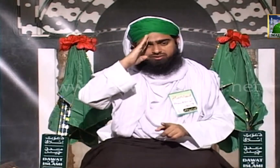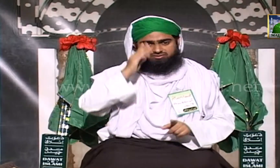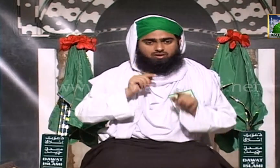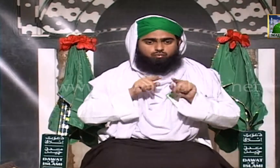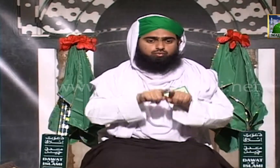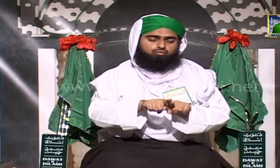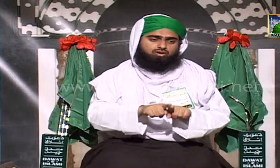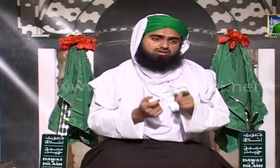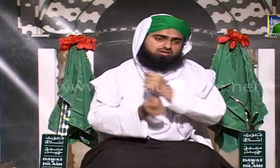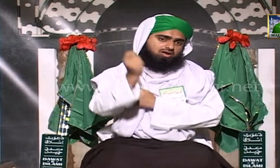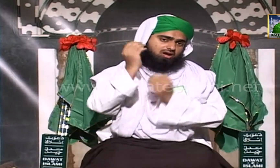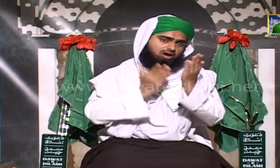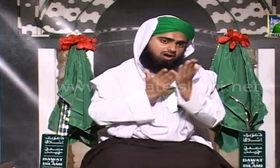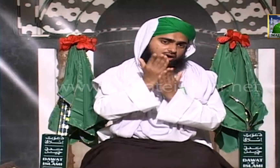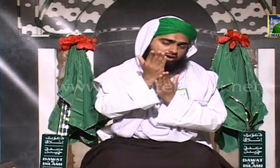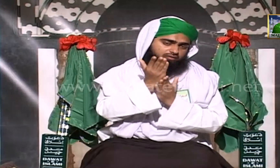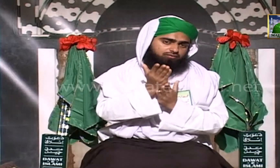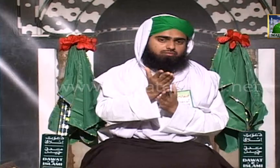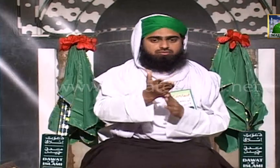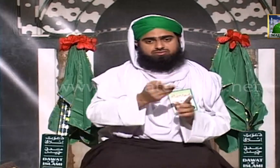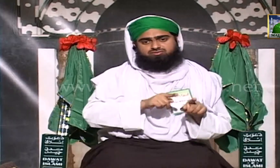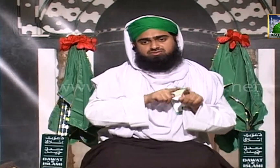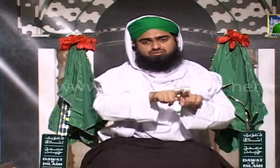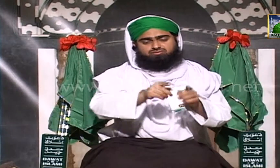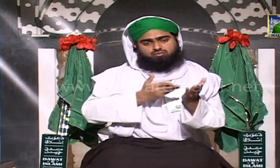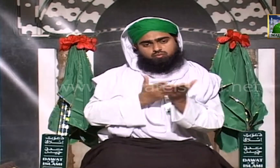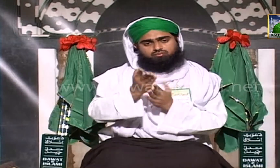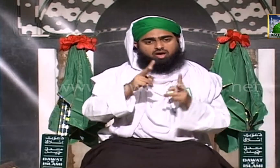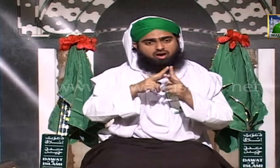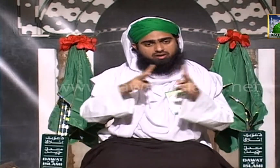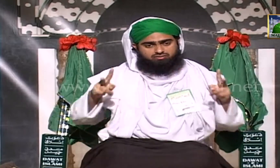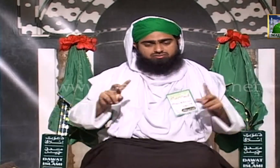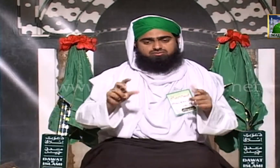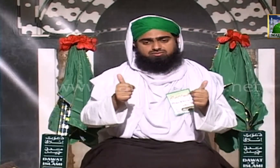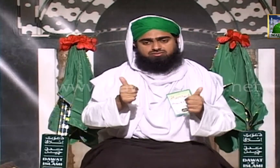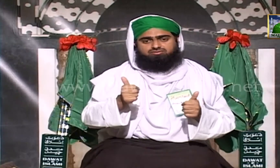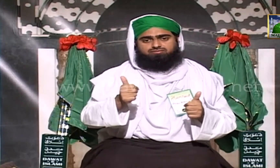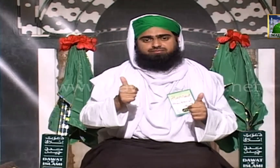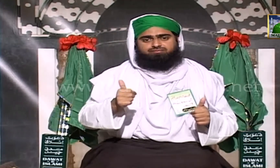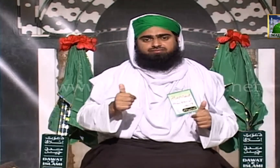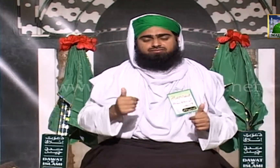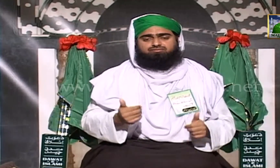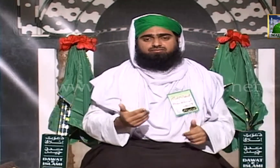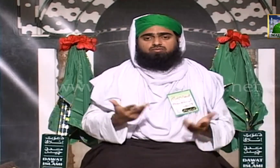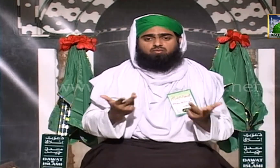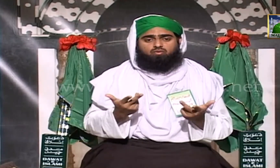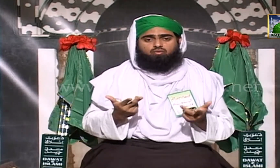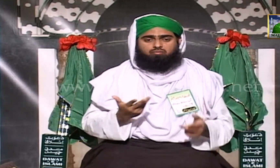اسلامی کے سنتوں کی تربیت کے مدنی قافلوں میں سفر کا معمول بنا لیجیے تاکہ آپ